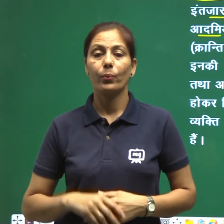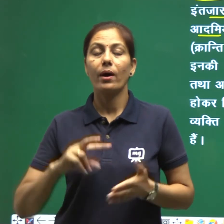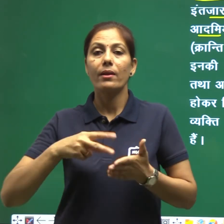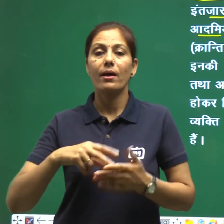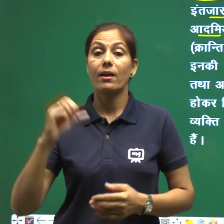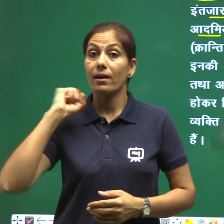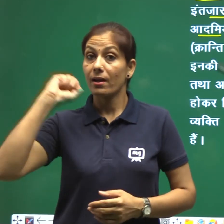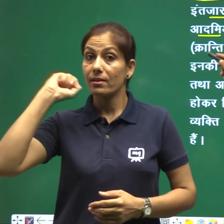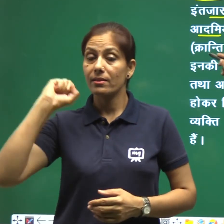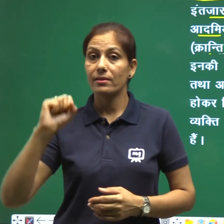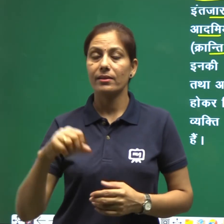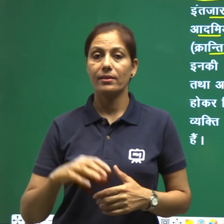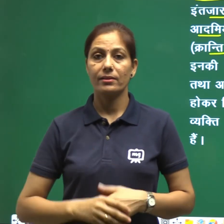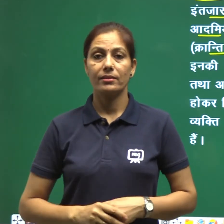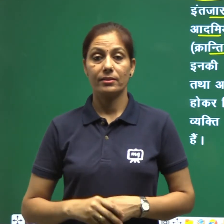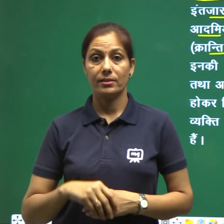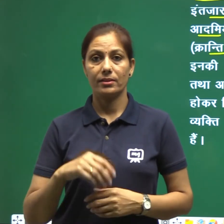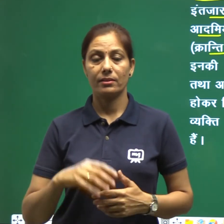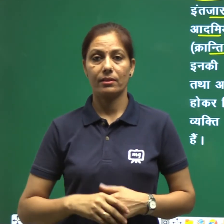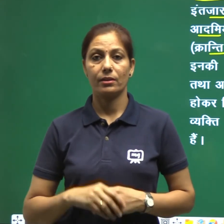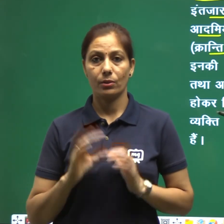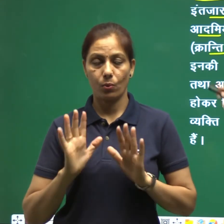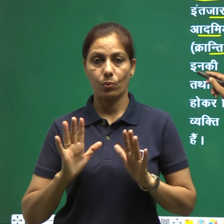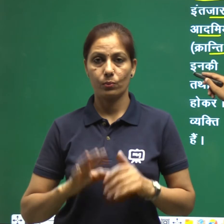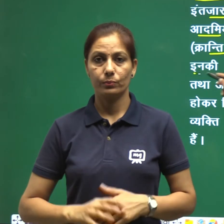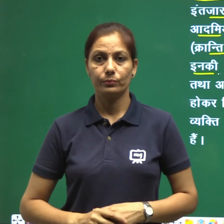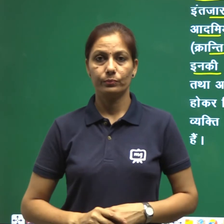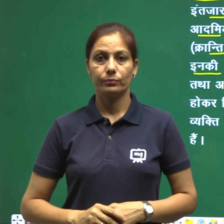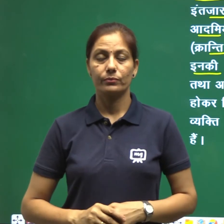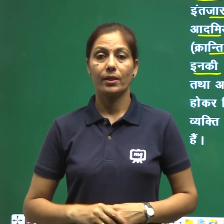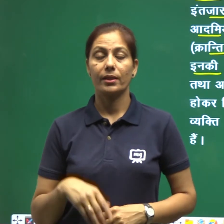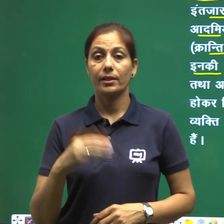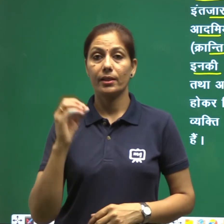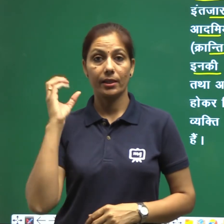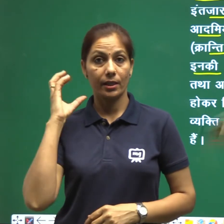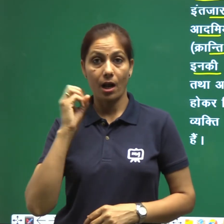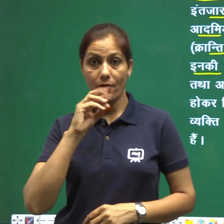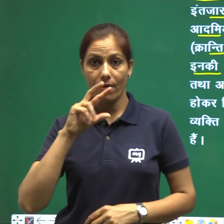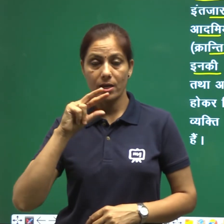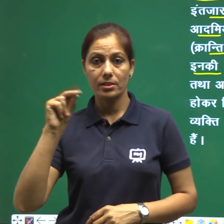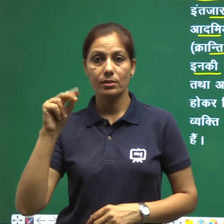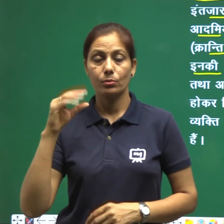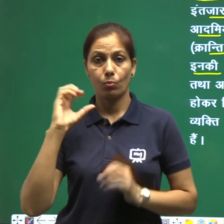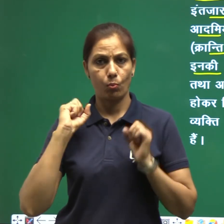अर्थात क्रांति की चिंगारी हो, इनकी आवाज बुलंद हो